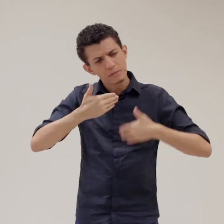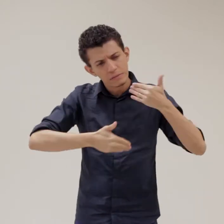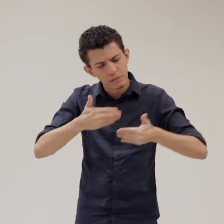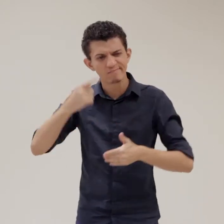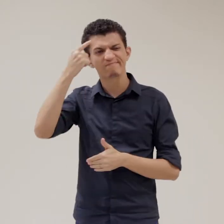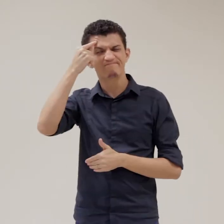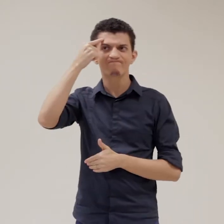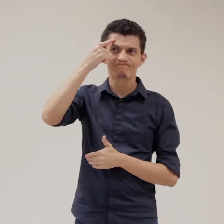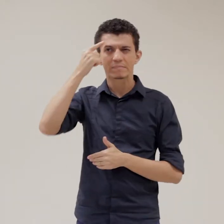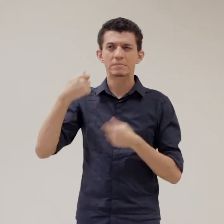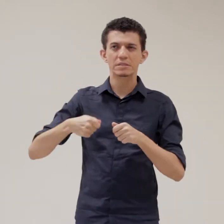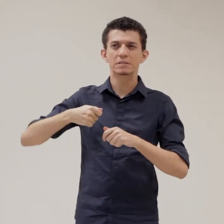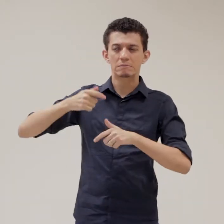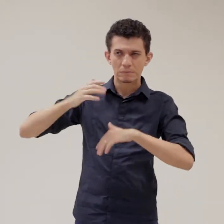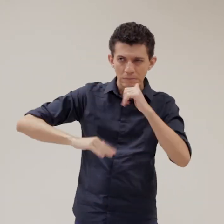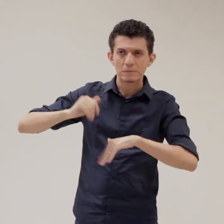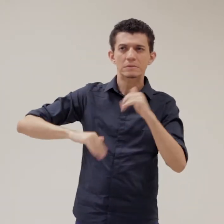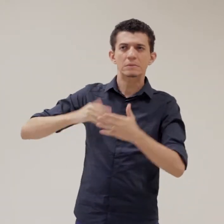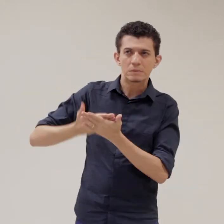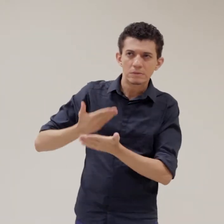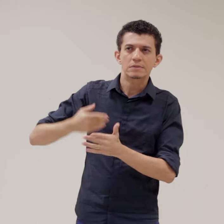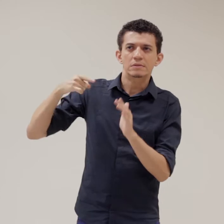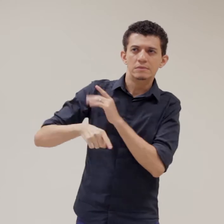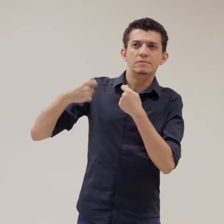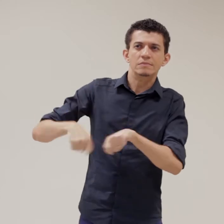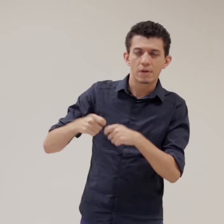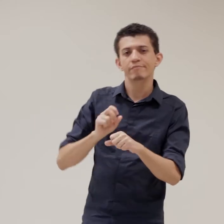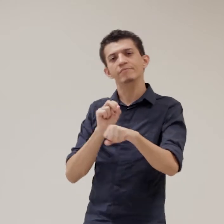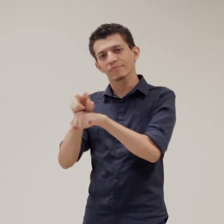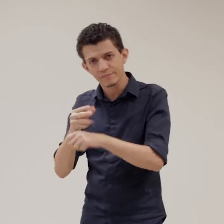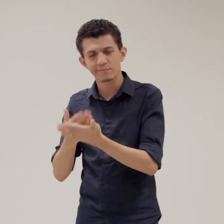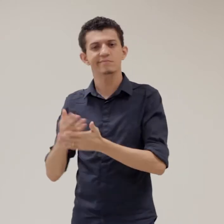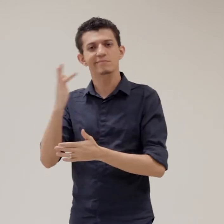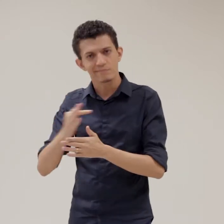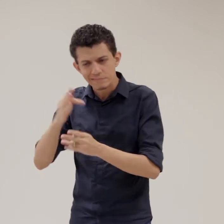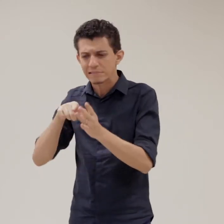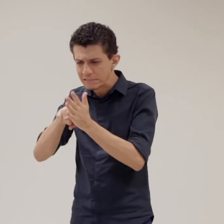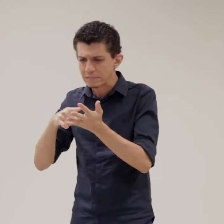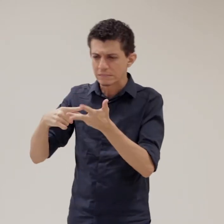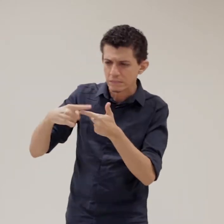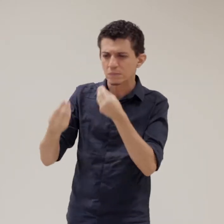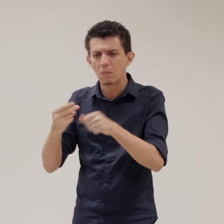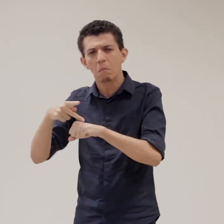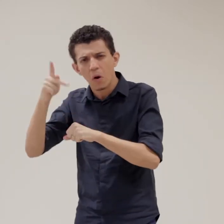abraçara. Tornei-me intérprete profissional em escolas e fui para o campo missionário acompanhando os surdos vocacionados de minha